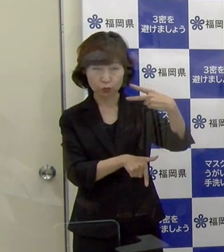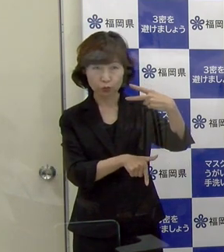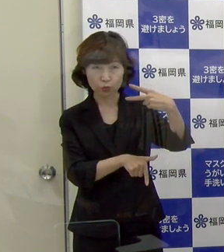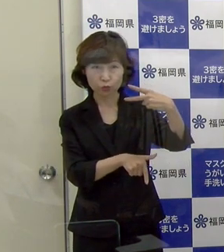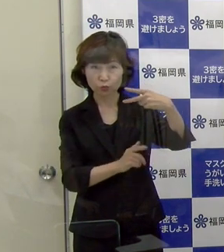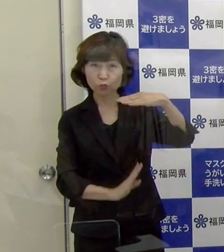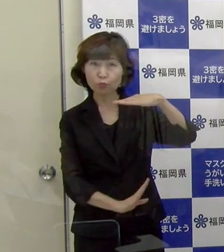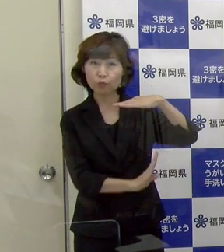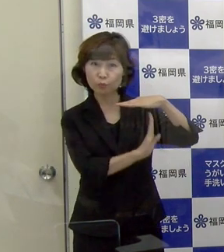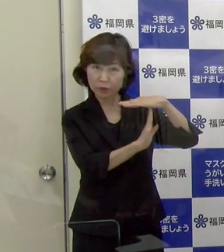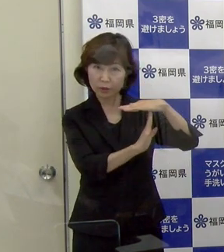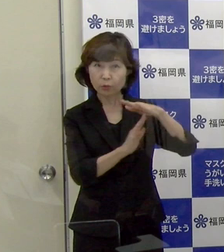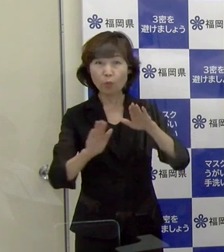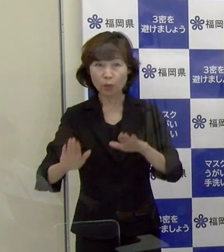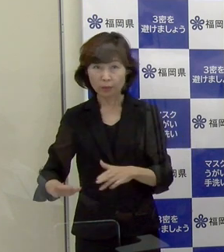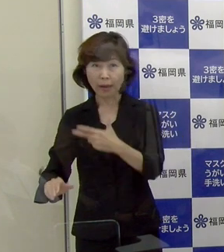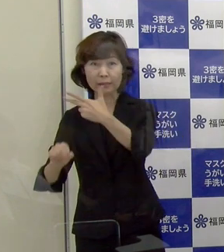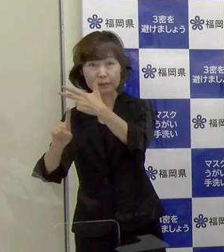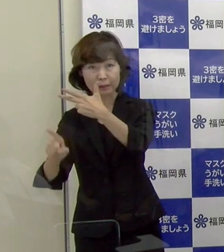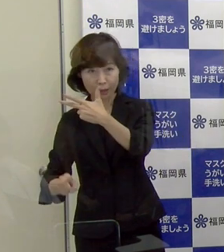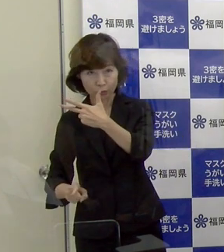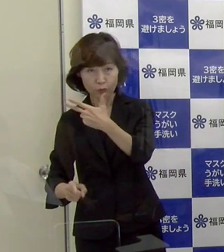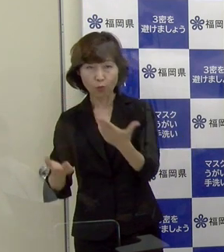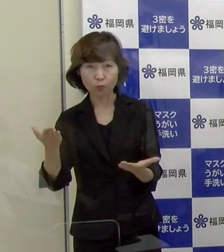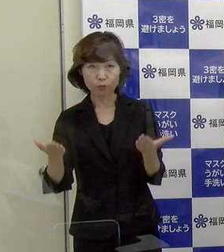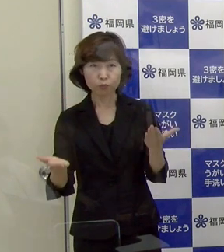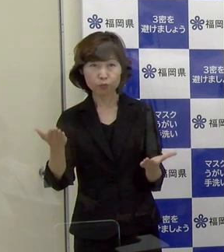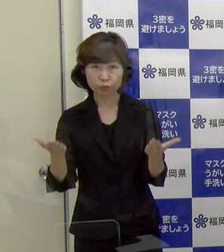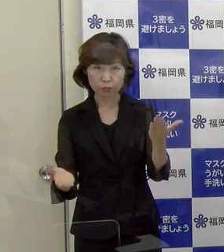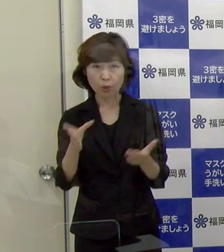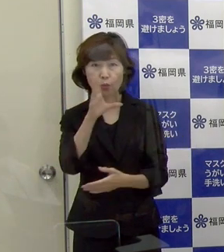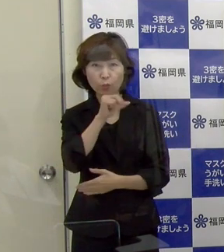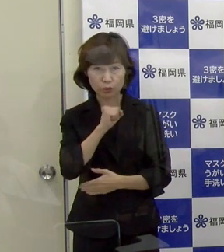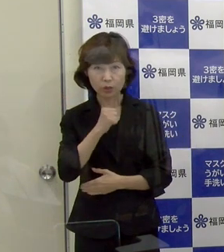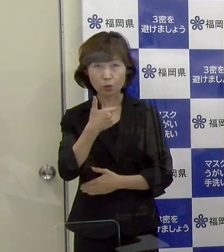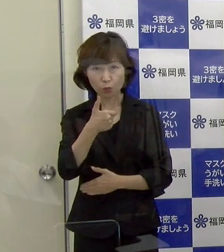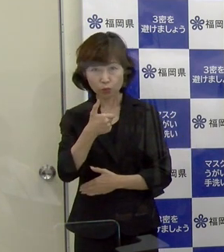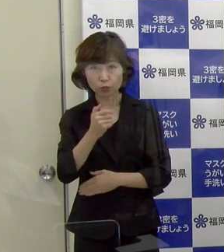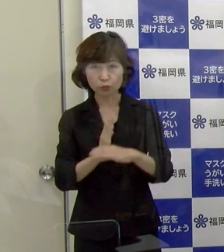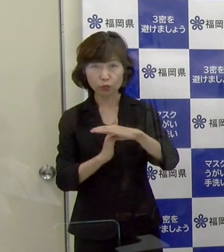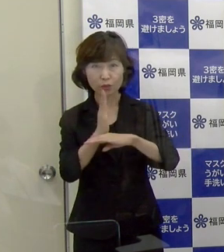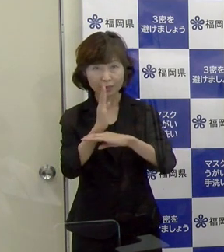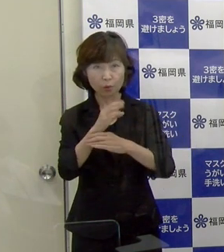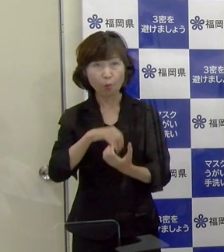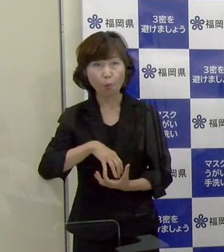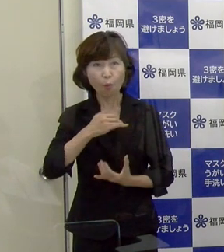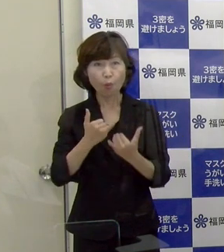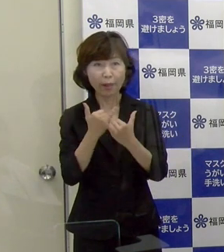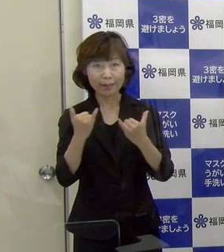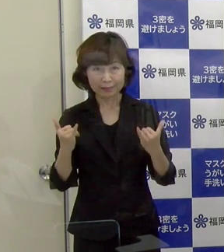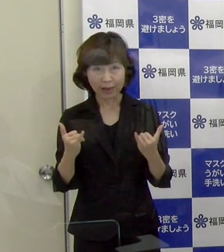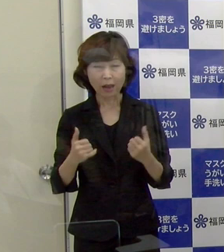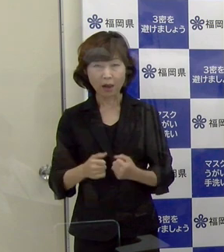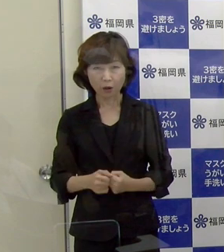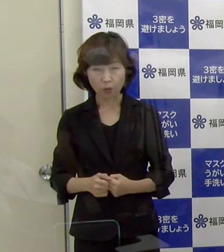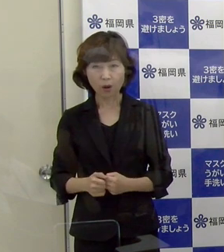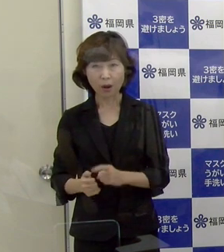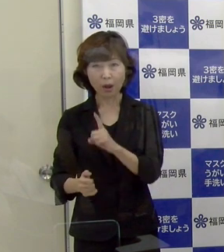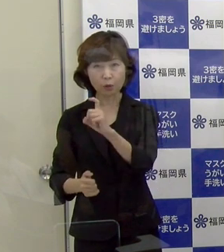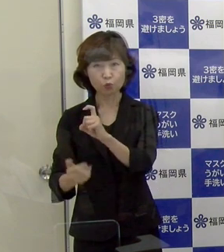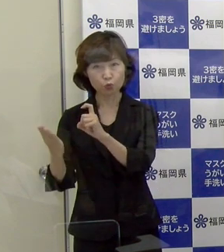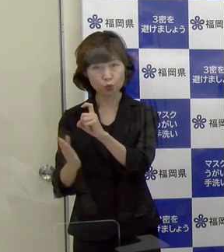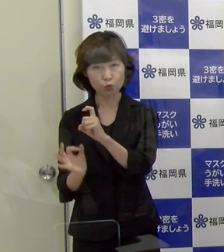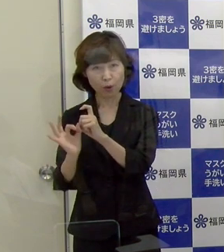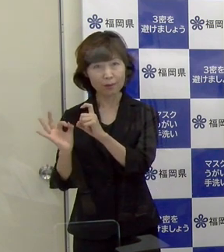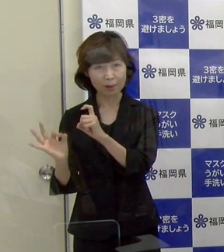派のピークと比較を致しますと60代以上の高齢者の方の割合は1割と現在は1階でございまし